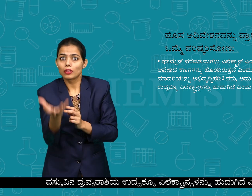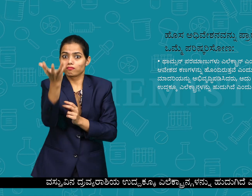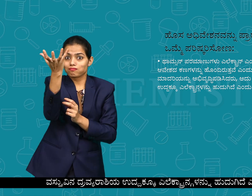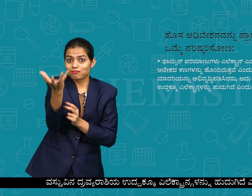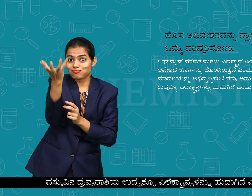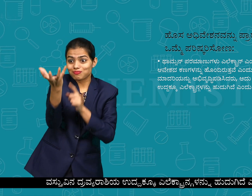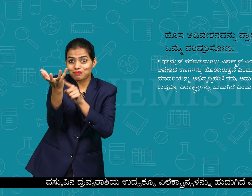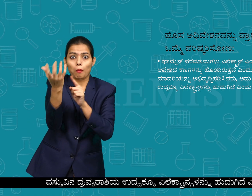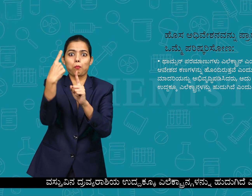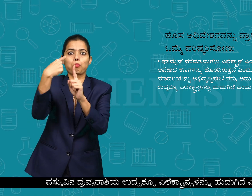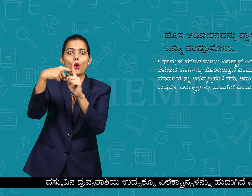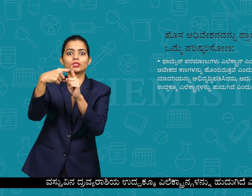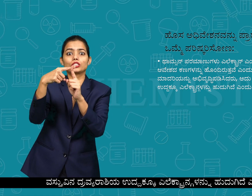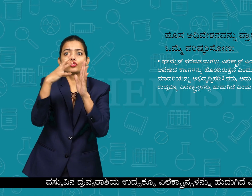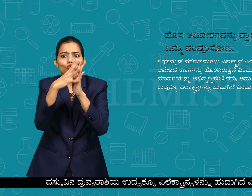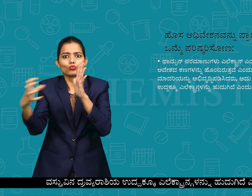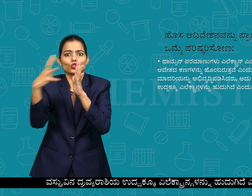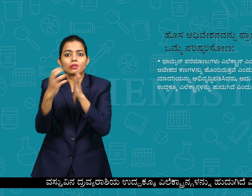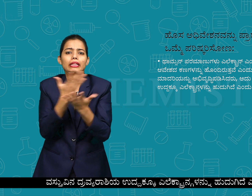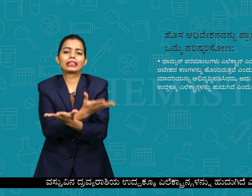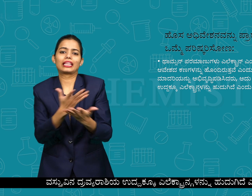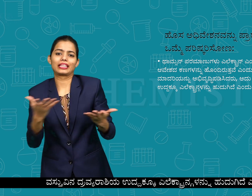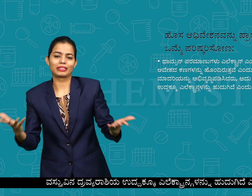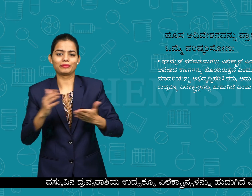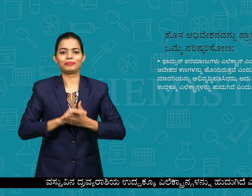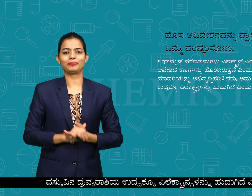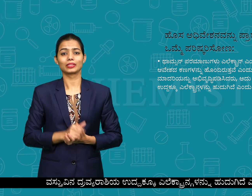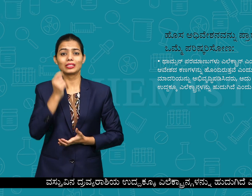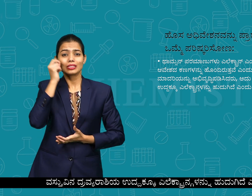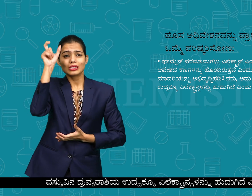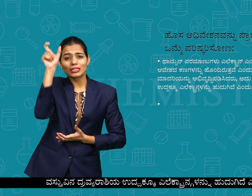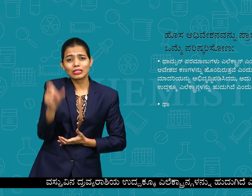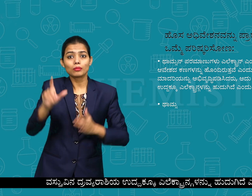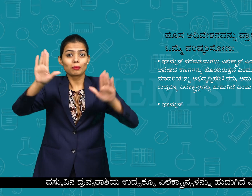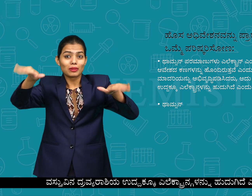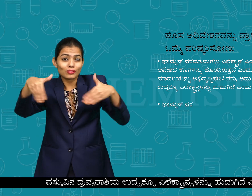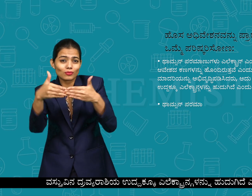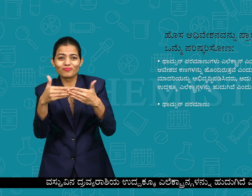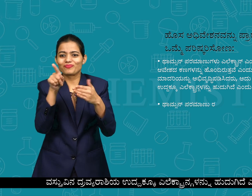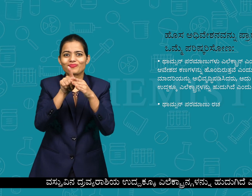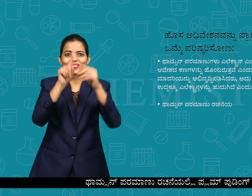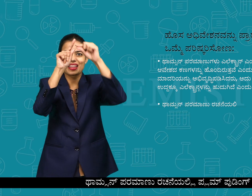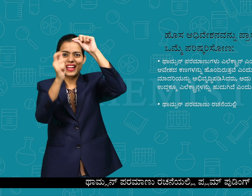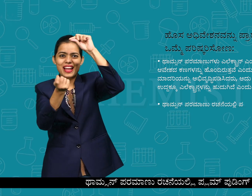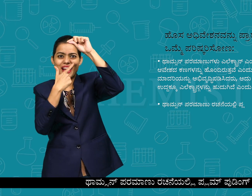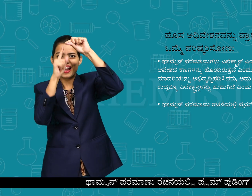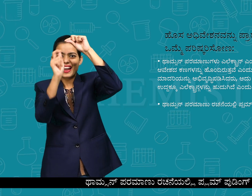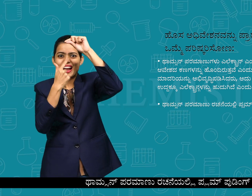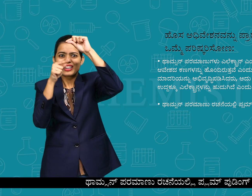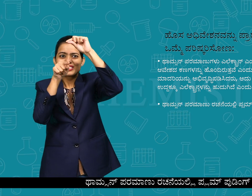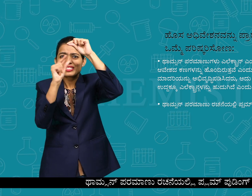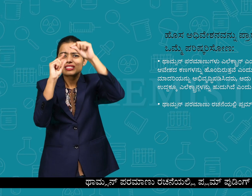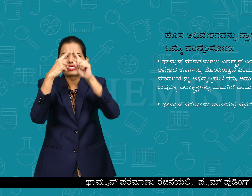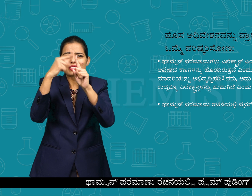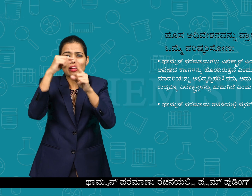ವಸ್ತುವಿನ ದ್ರವ್ಯರಾಶಿಯ ಉದ್ದಕ್ಕೂ ಎಲೆಕ್ಟ್ರಾನ್ಗಳನ್ನು ಹುದುಗಿದೆ ಎಂದು ತೋರಿಸುತ್ತದೆ. ಥಾಮ್ಸನ್